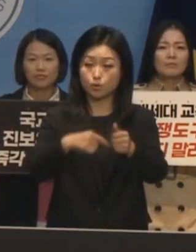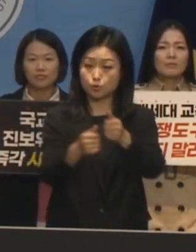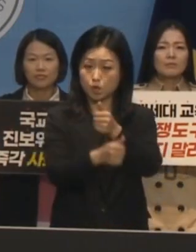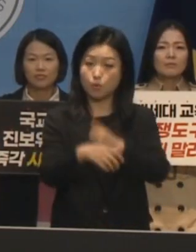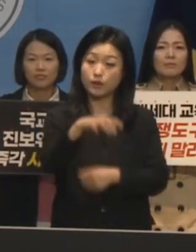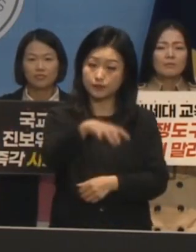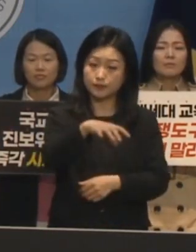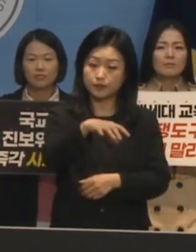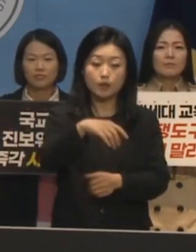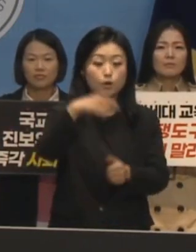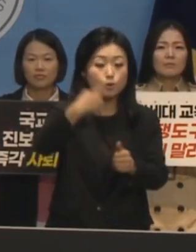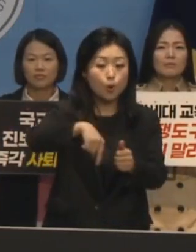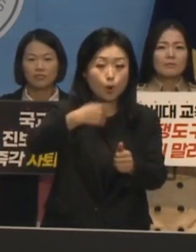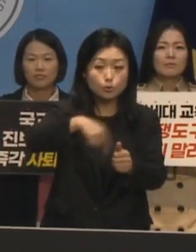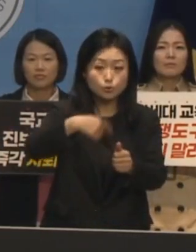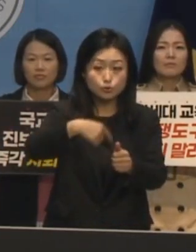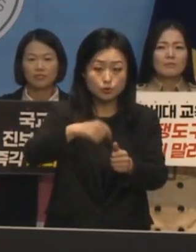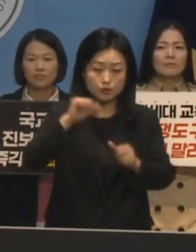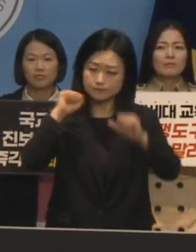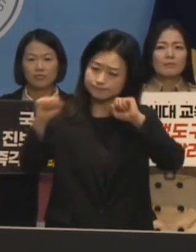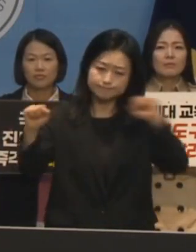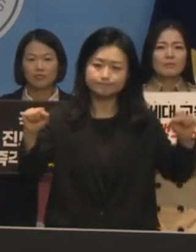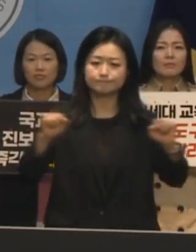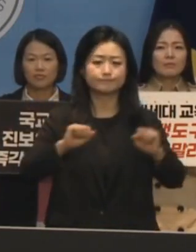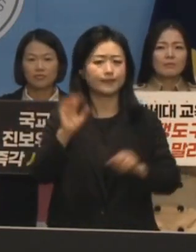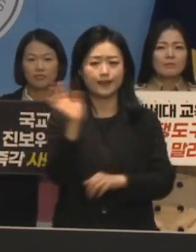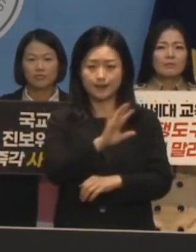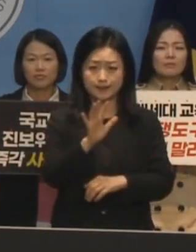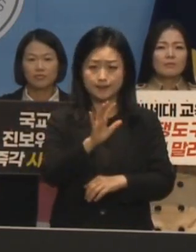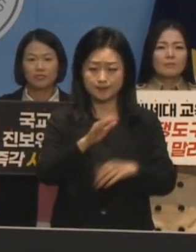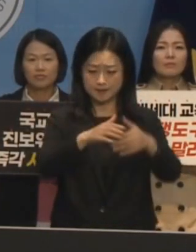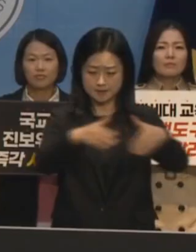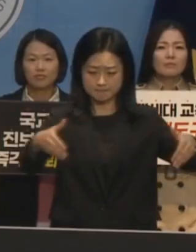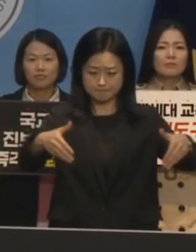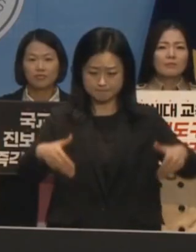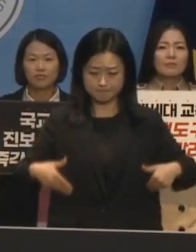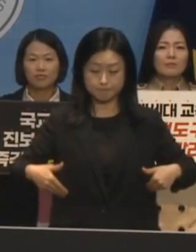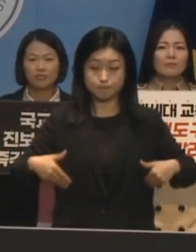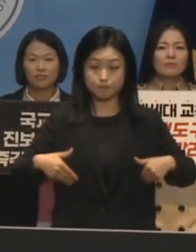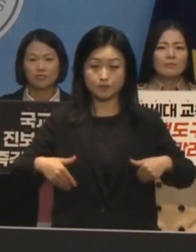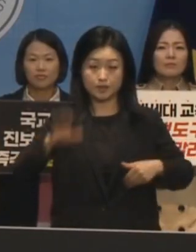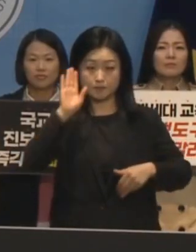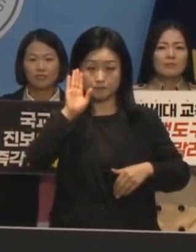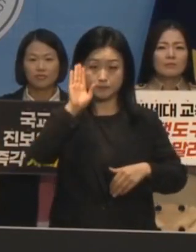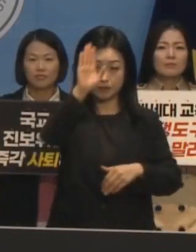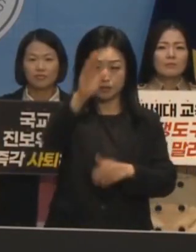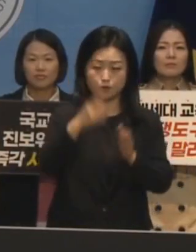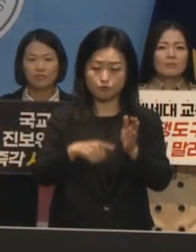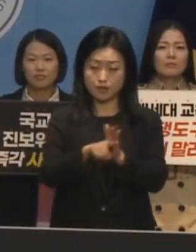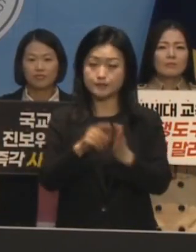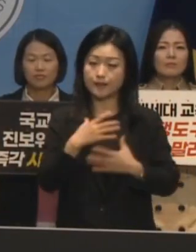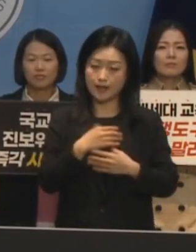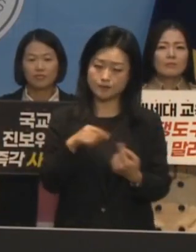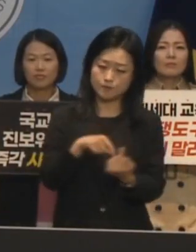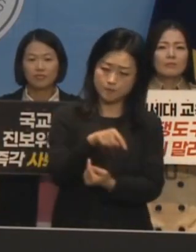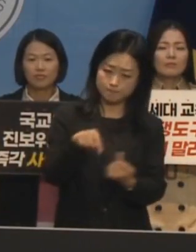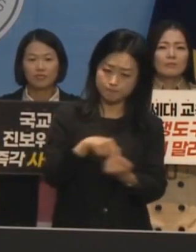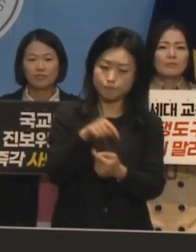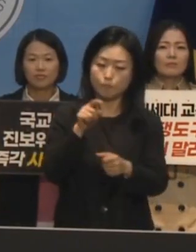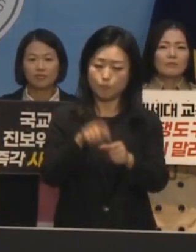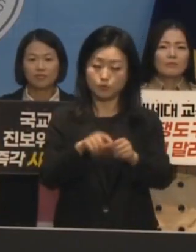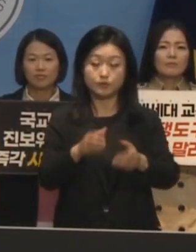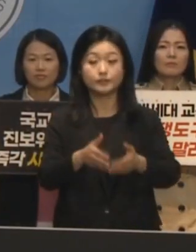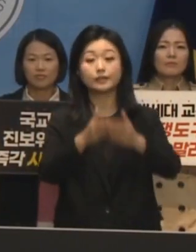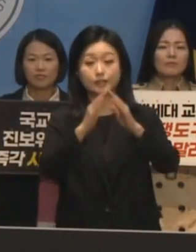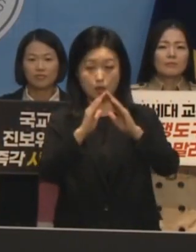국가교육위원회는 교육만큼은 정파적 논리에 휩쓸리지 않고 장기적 안목에서 안정적으로 이루어지도록 한다는 명목으로